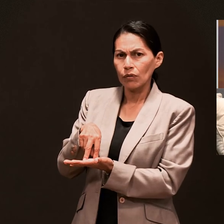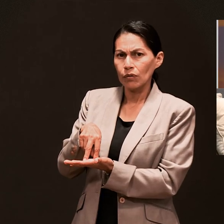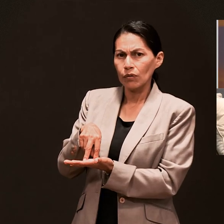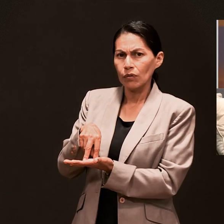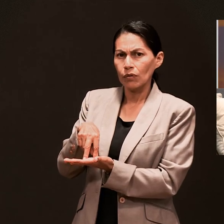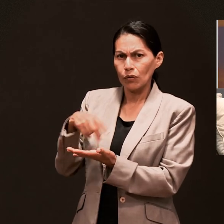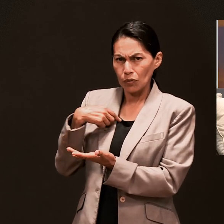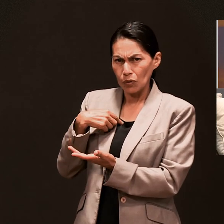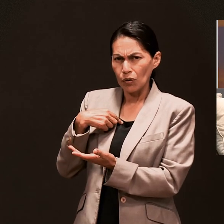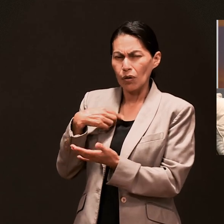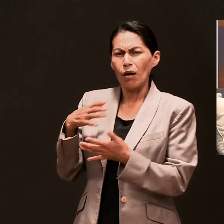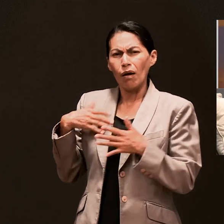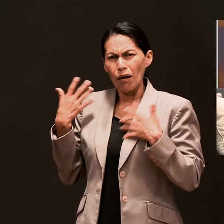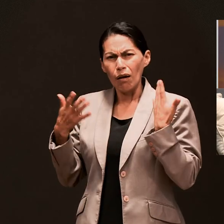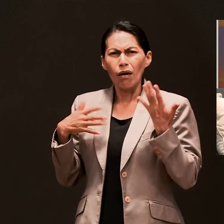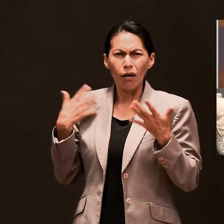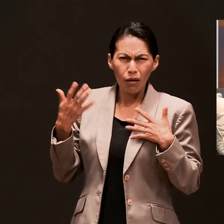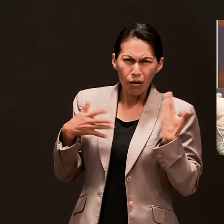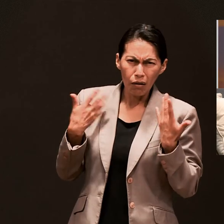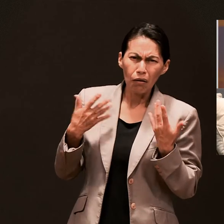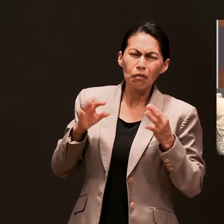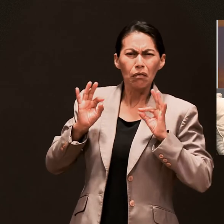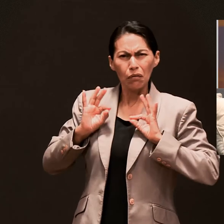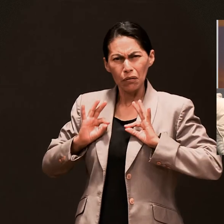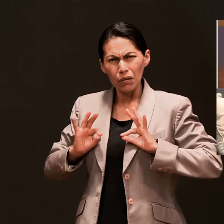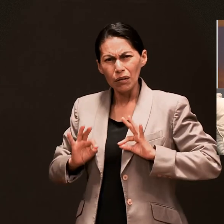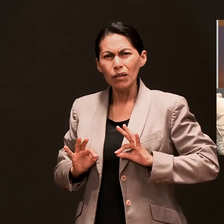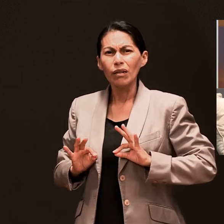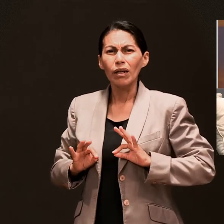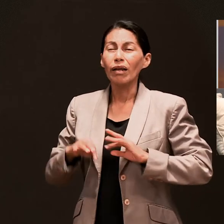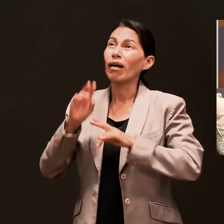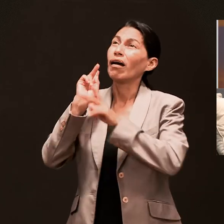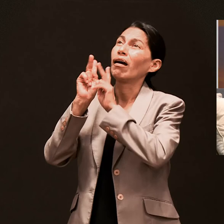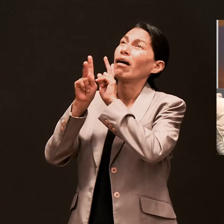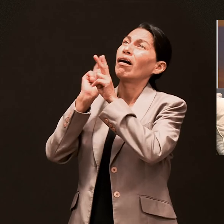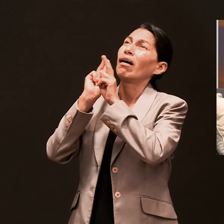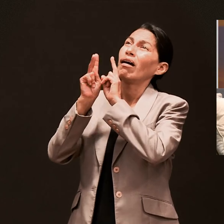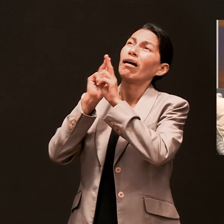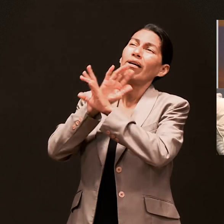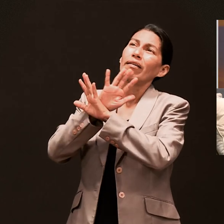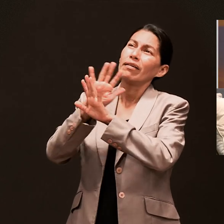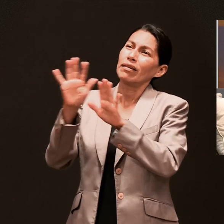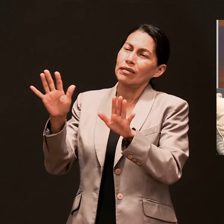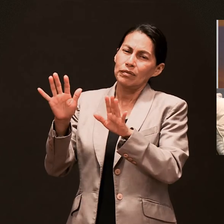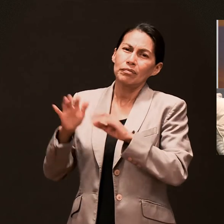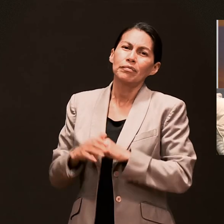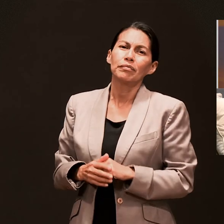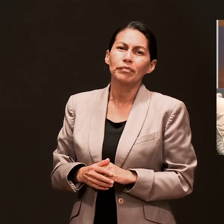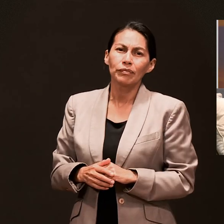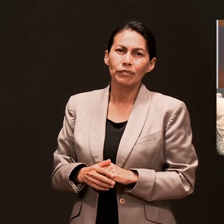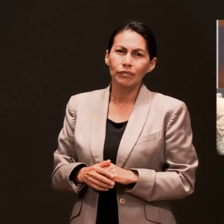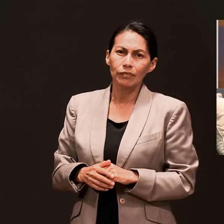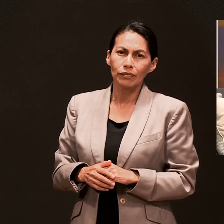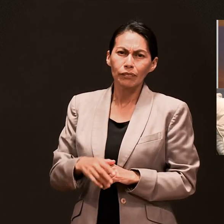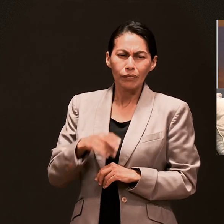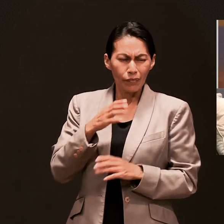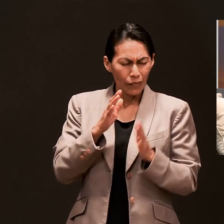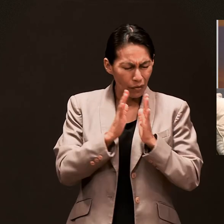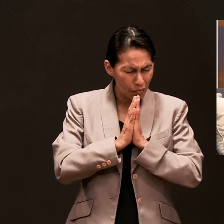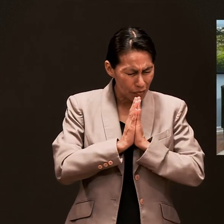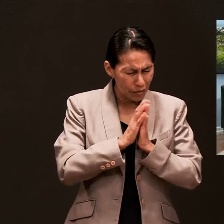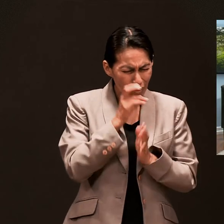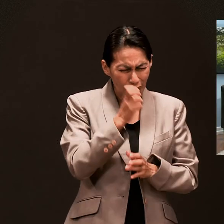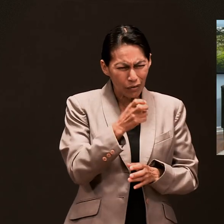me levanto y y y ando contenta estoy tranquila porque ya platiqué con mi padre